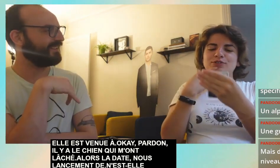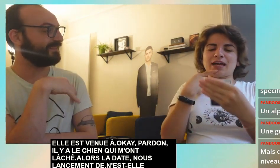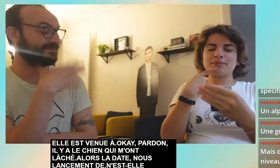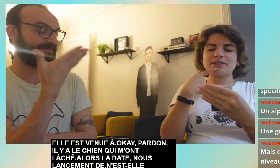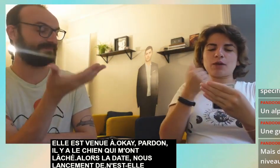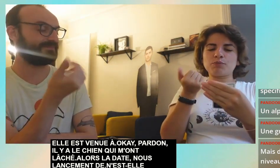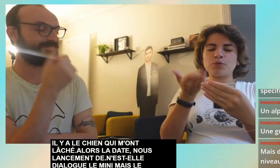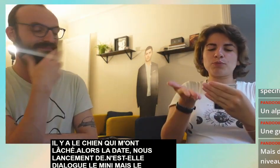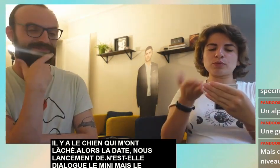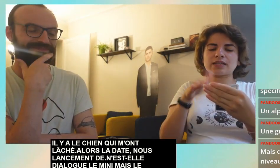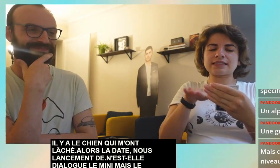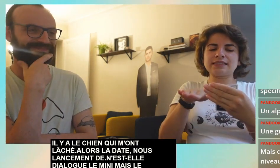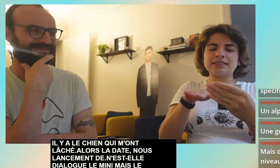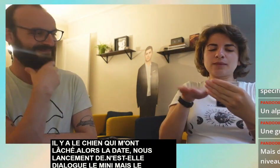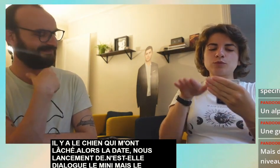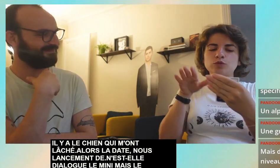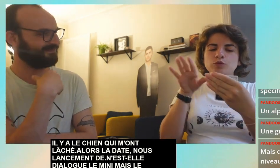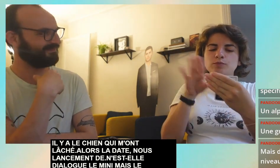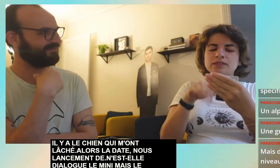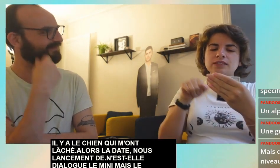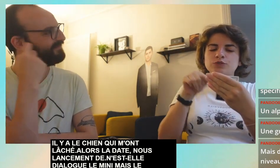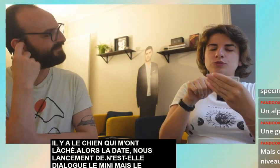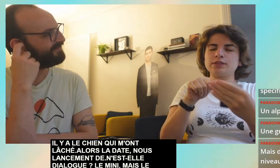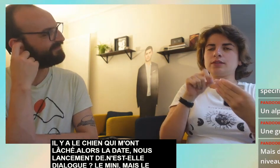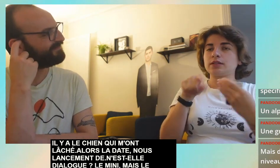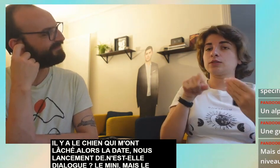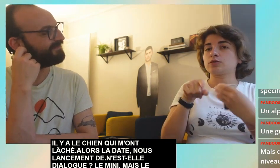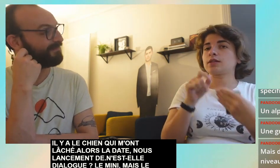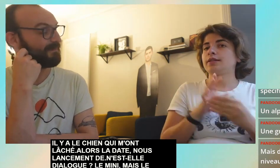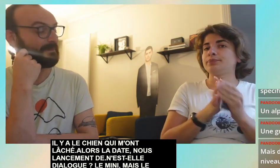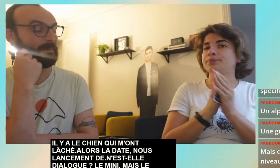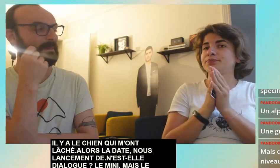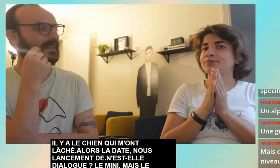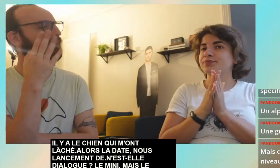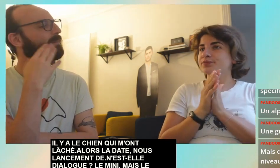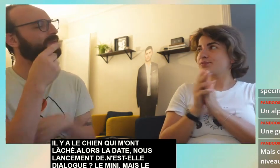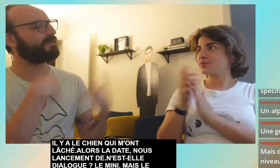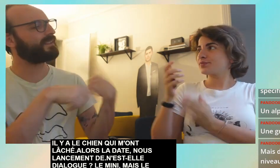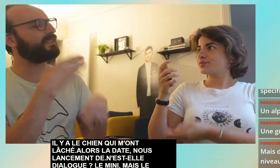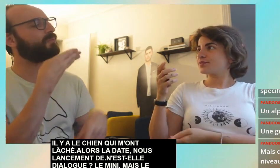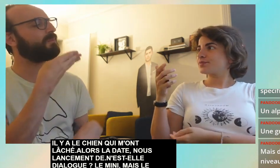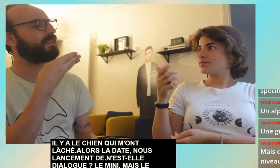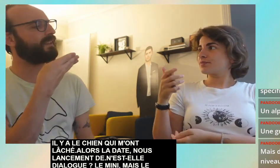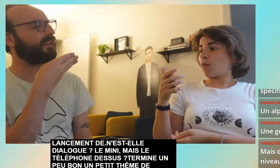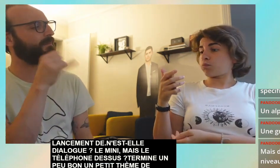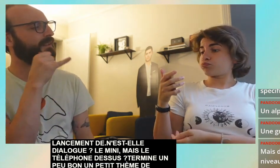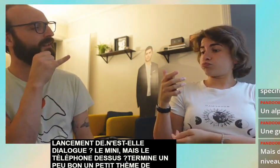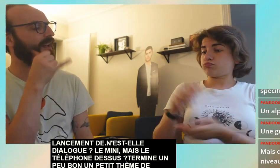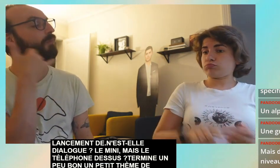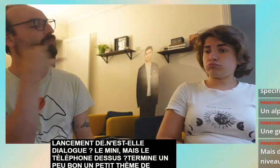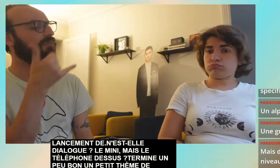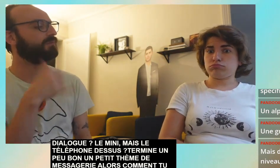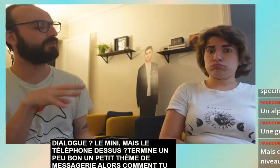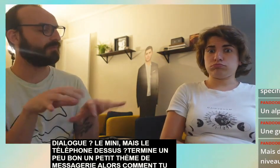t'es amené un peu pour un système de messagerie. Attends, comment tu signes du coup Minitel? Ah oui,